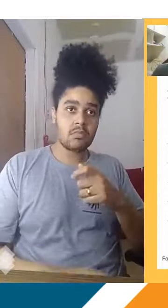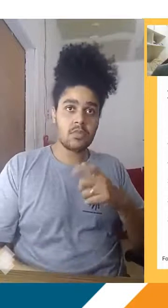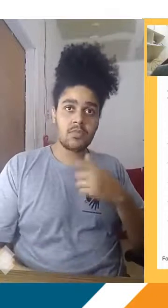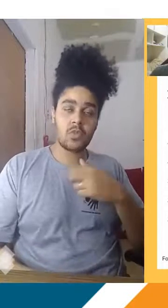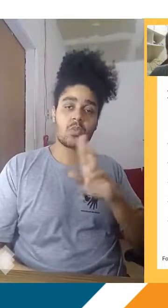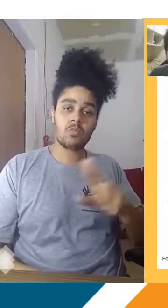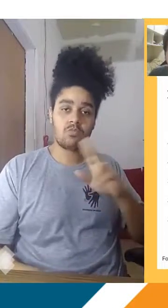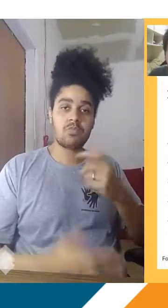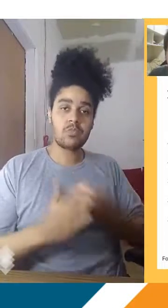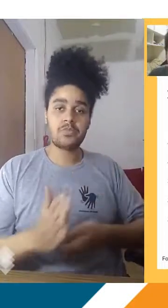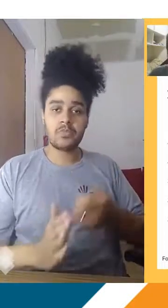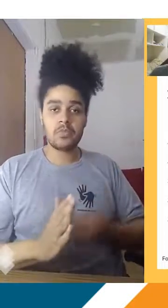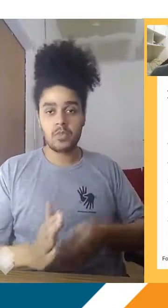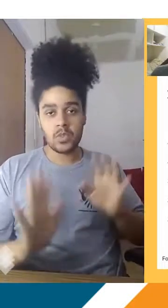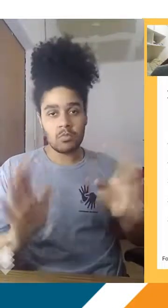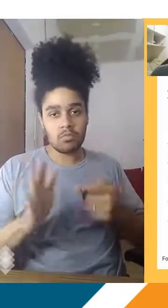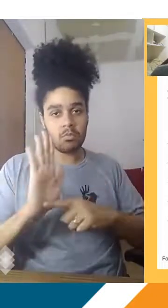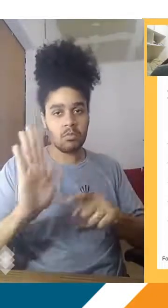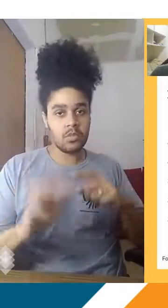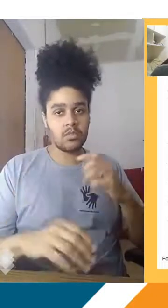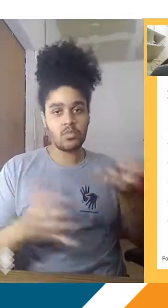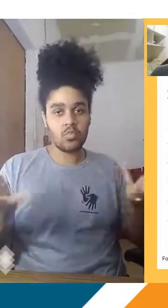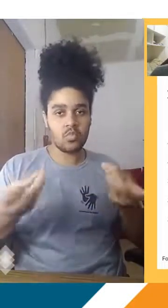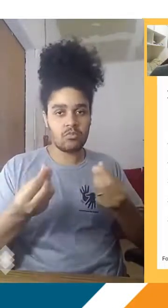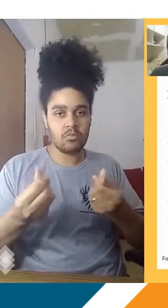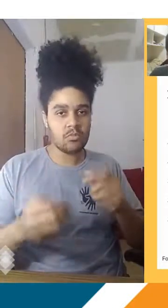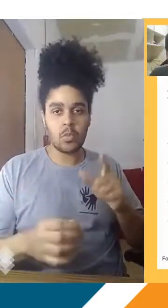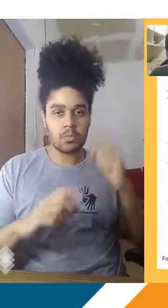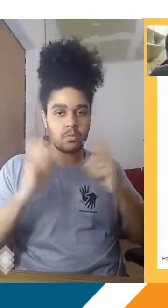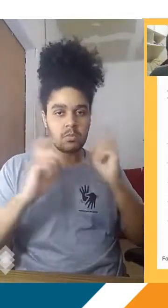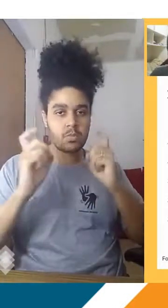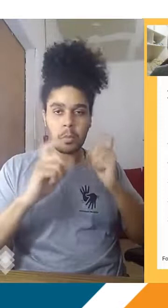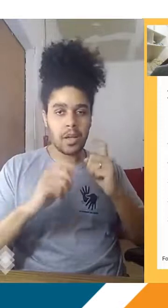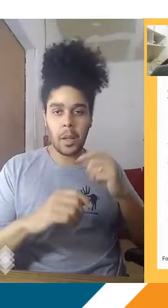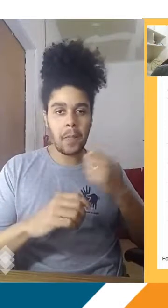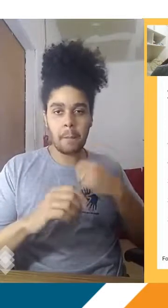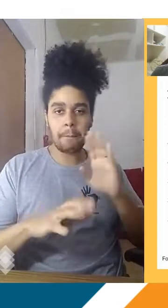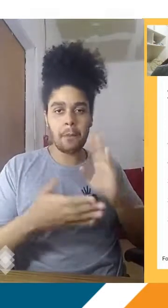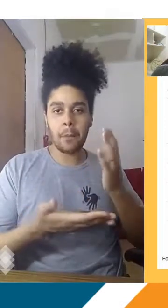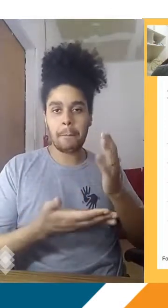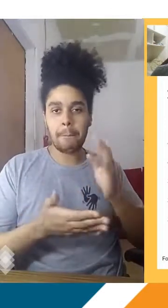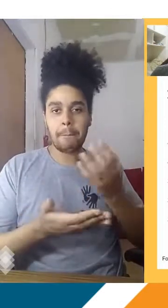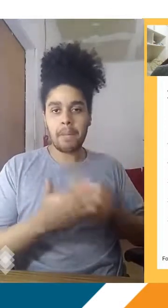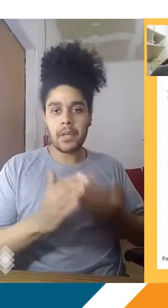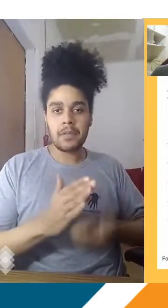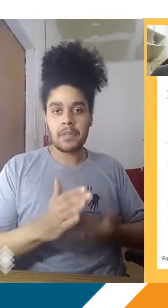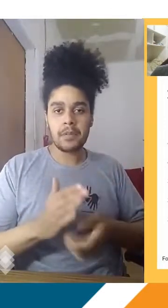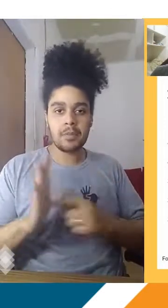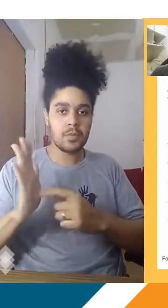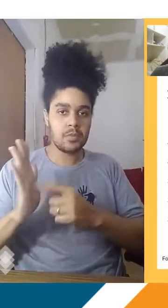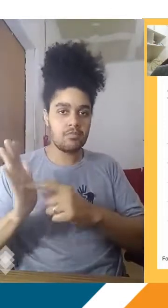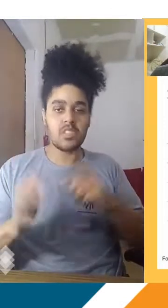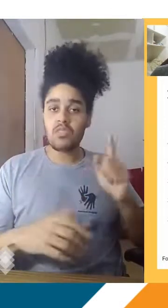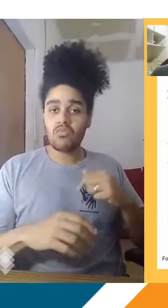é uma forma da gente usar os textos motivadores com qualidade e sem se preocupar em perder pontos por conta